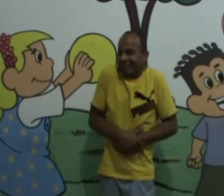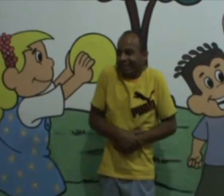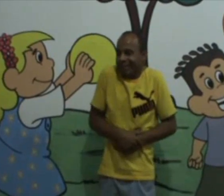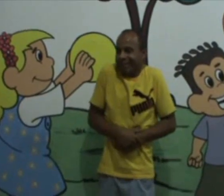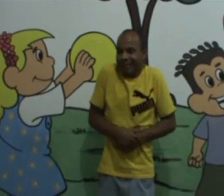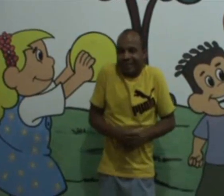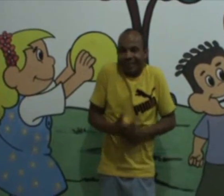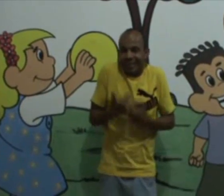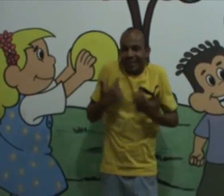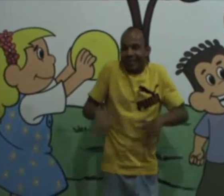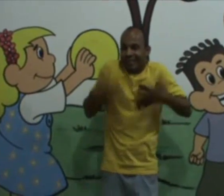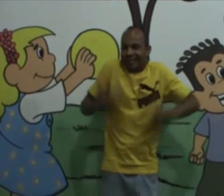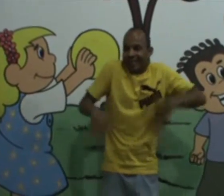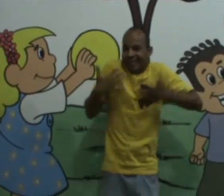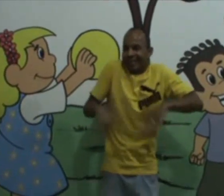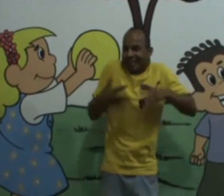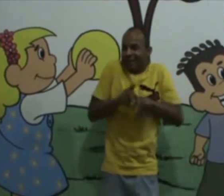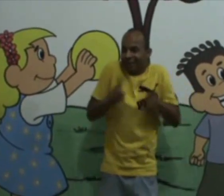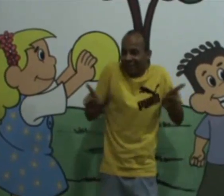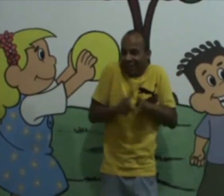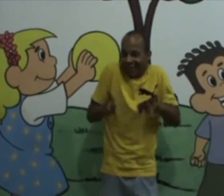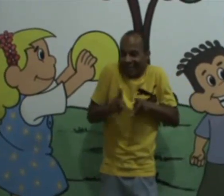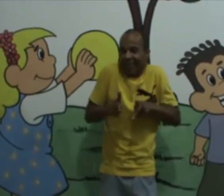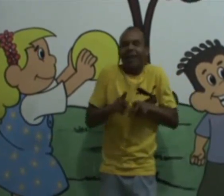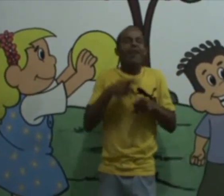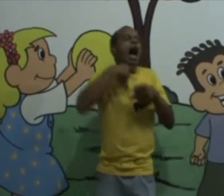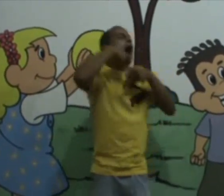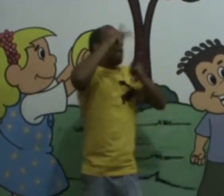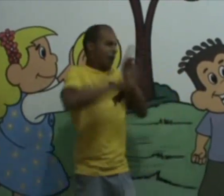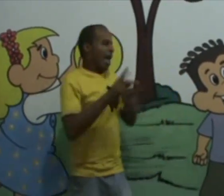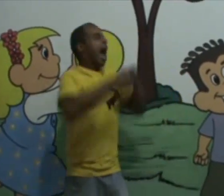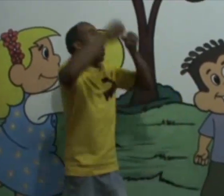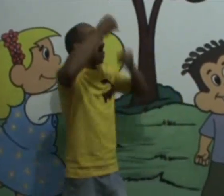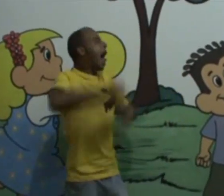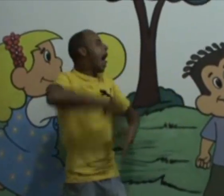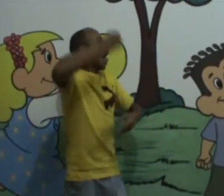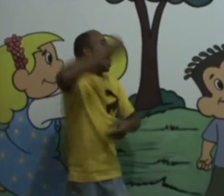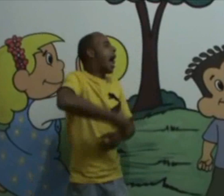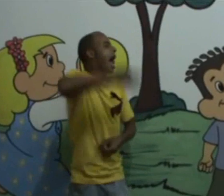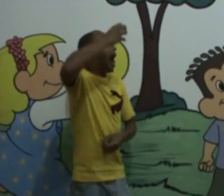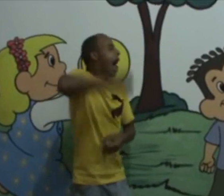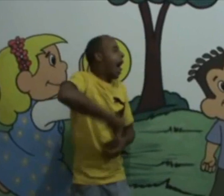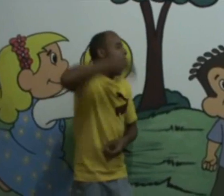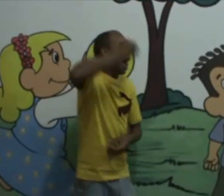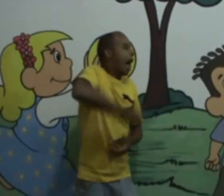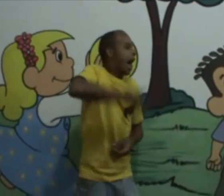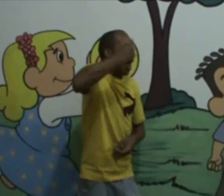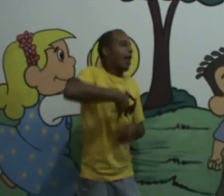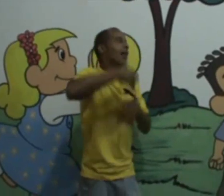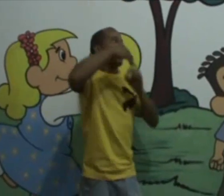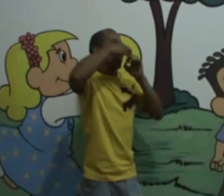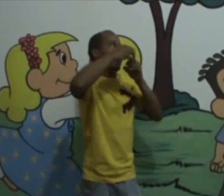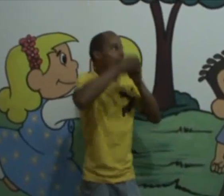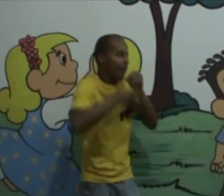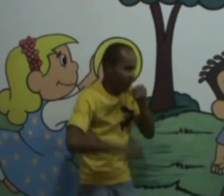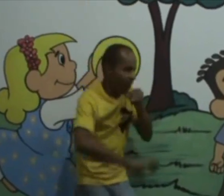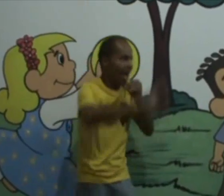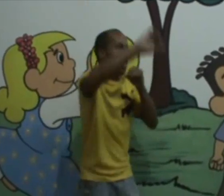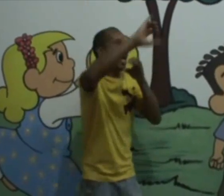Segurei. A professora continuava a falar sobre os elefantes. Assunto mais